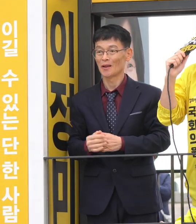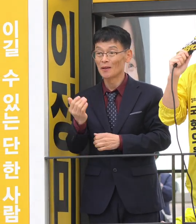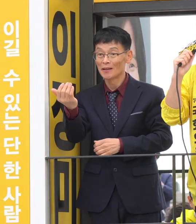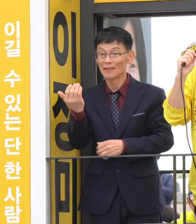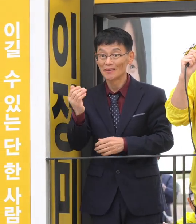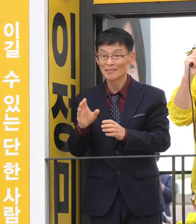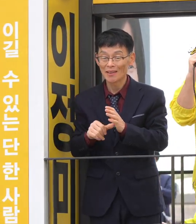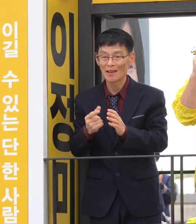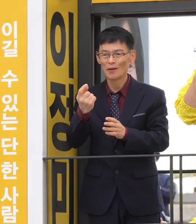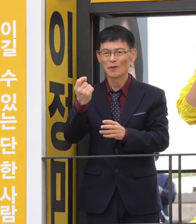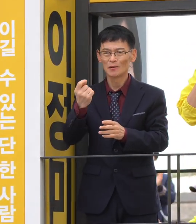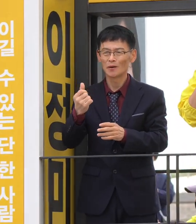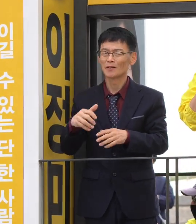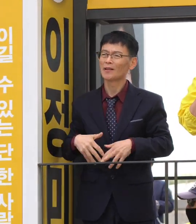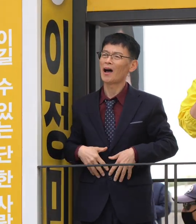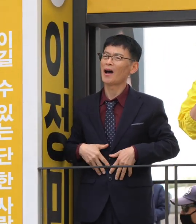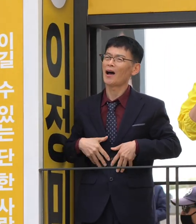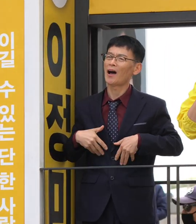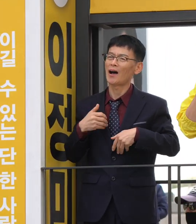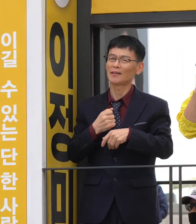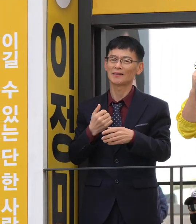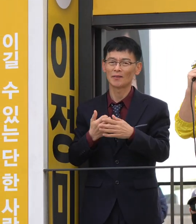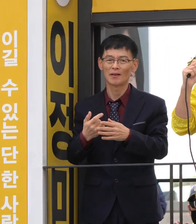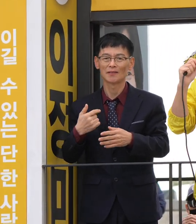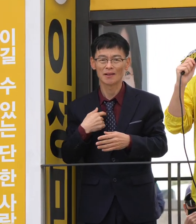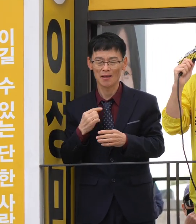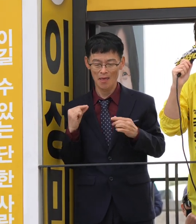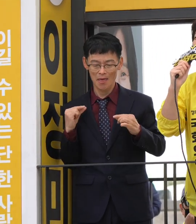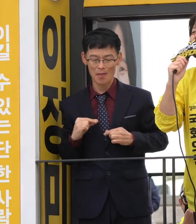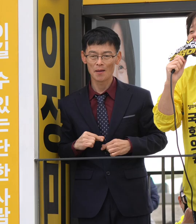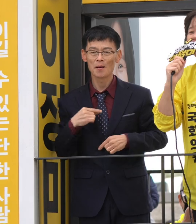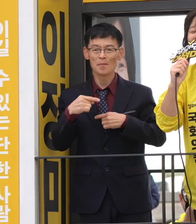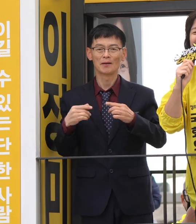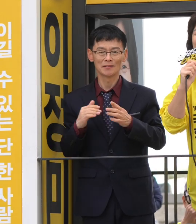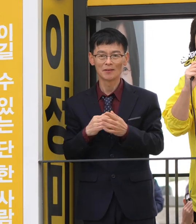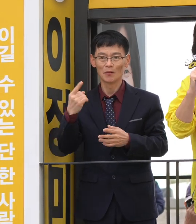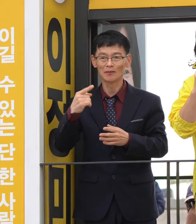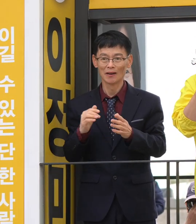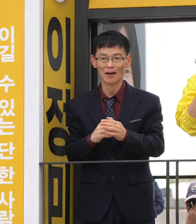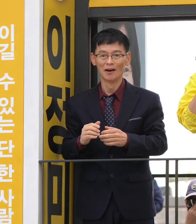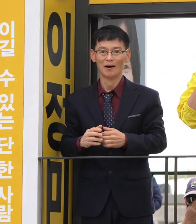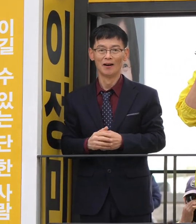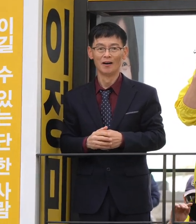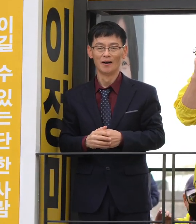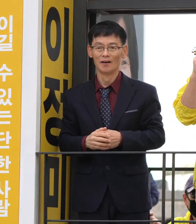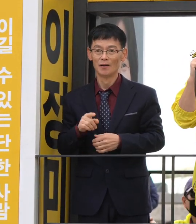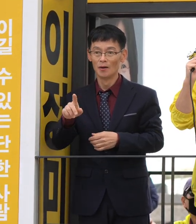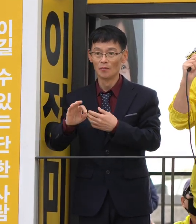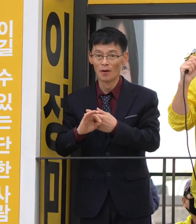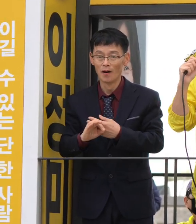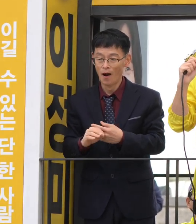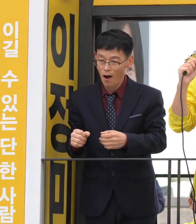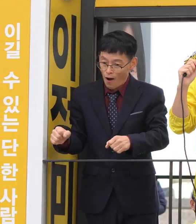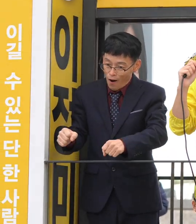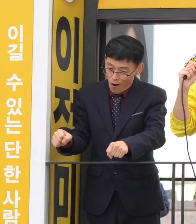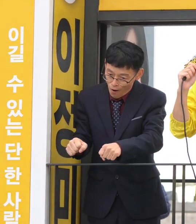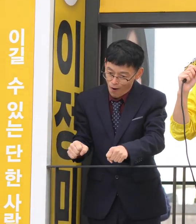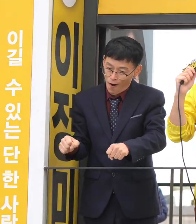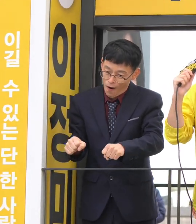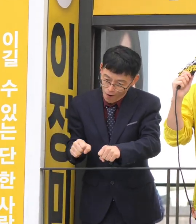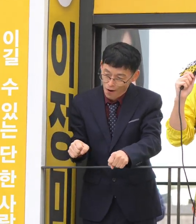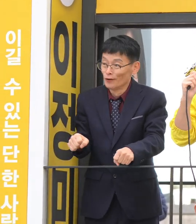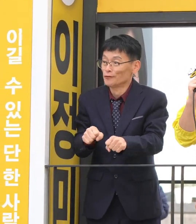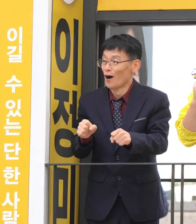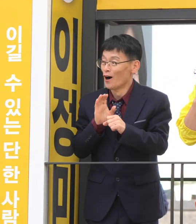아까 조금 날이 따뜻해지는 것 같아서 제가 얇은 옷으로 바꿔 입고 나왔거든요. 그런데 지금 엄청 후들후들